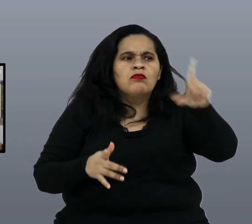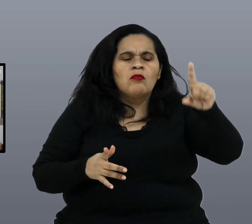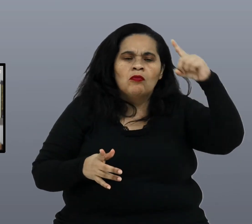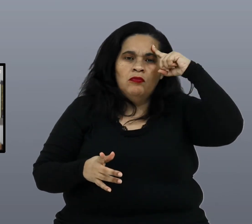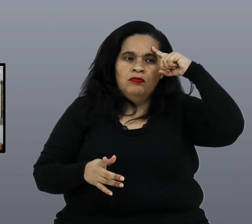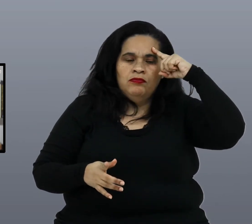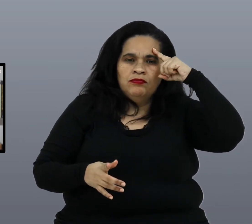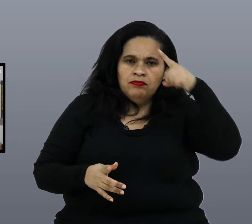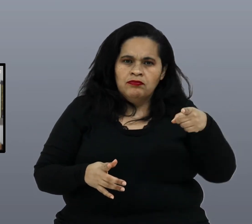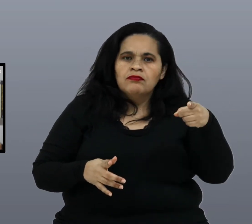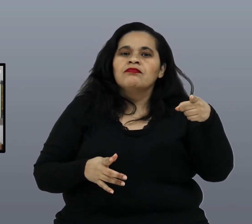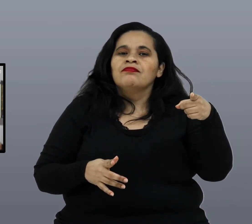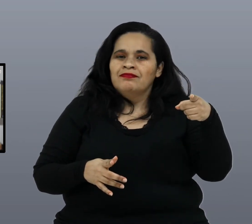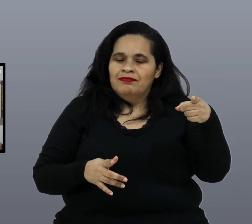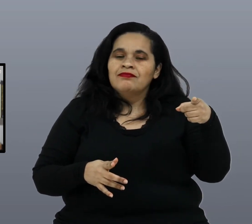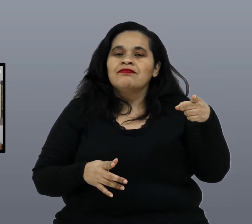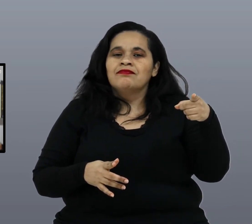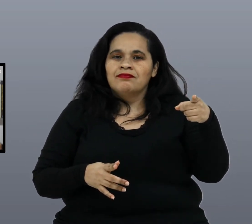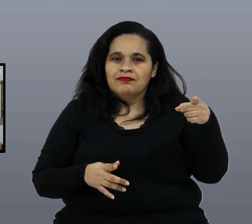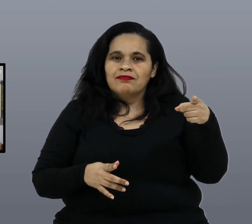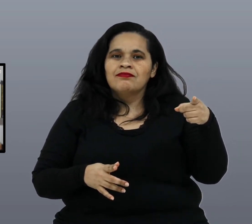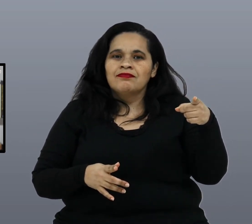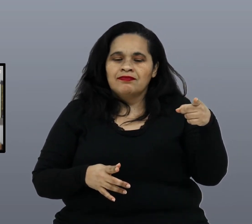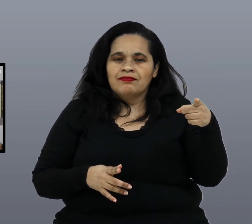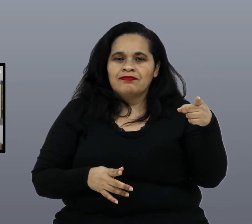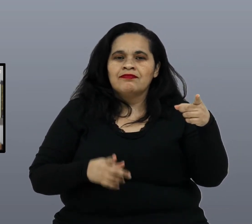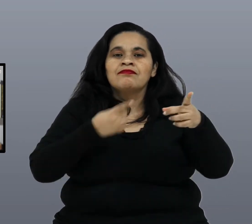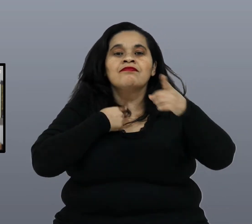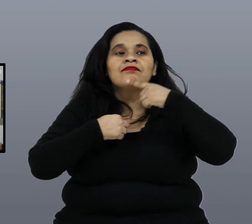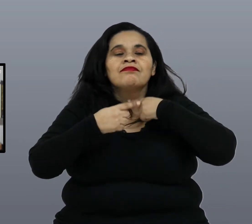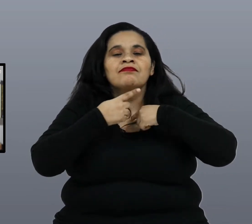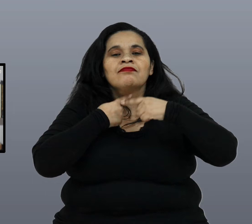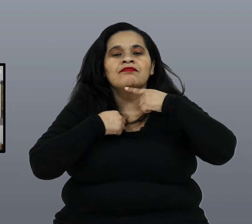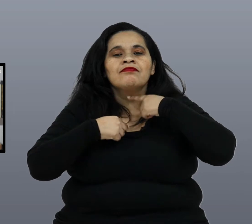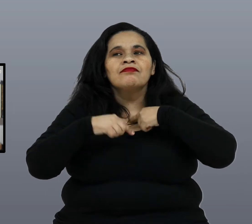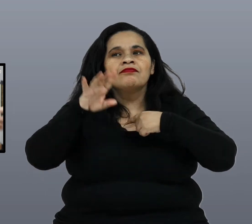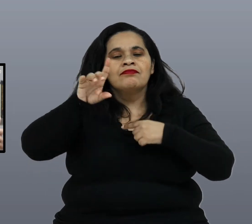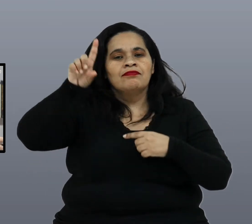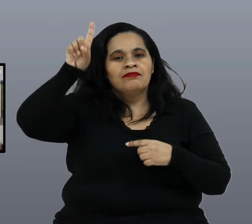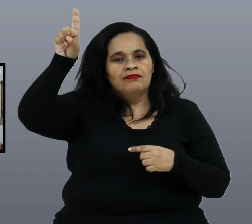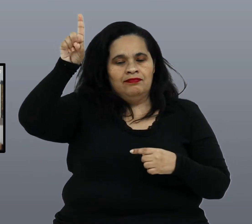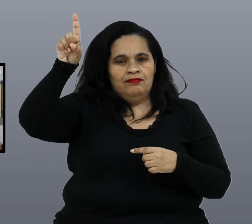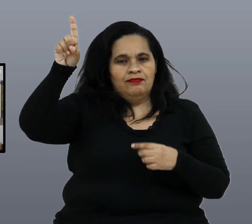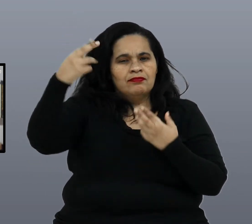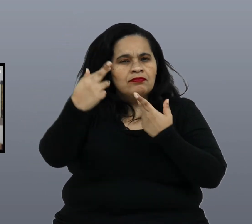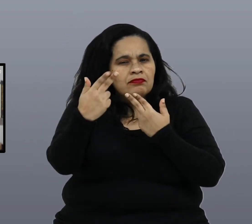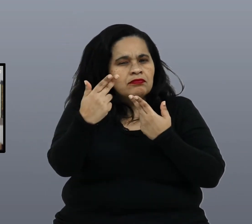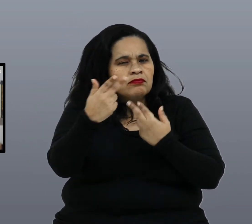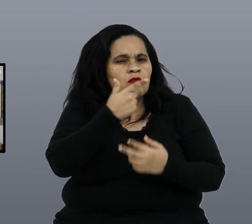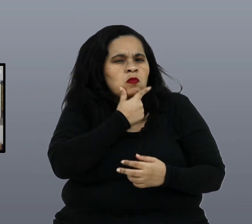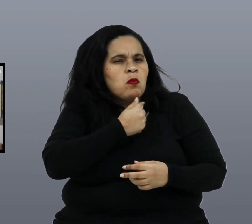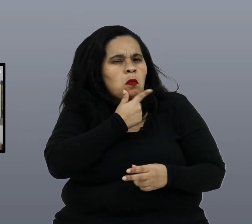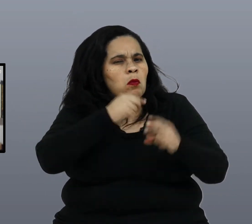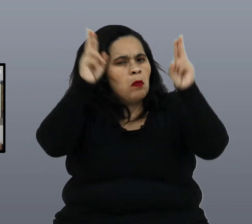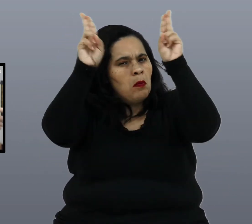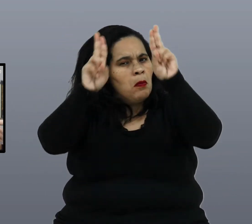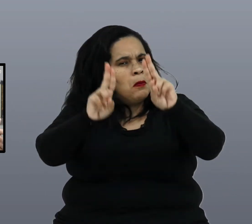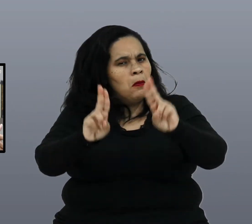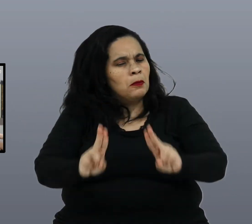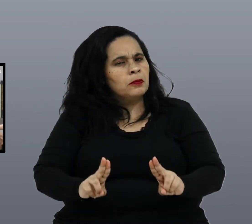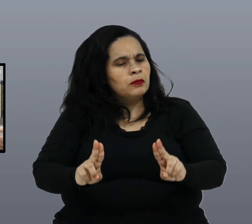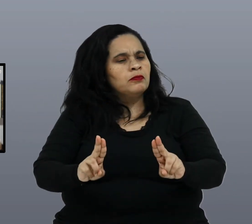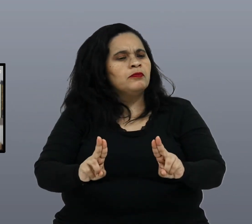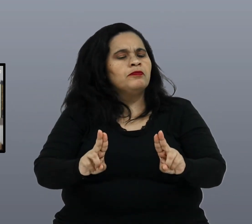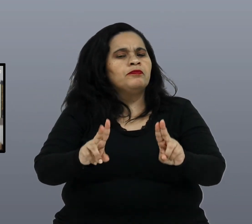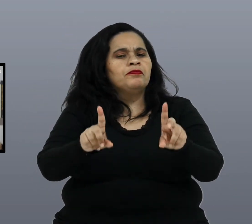ele, na sua autoridade também, que vai tirar, assim como que ele já tinha feito com Nabucodonosor, já tinha feito com